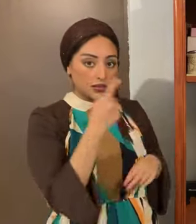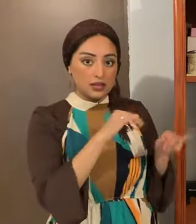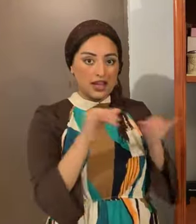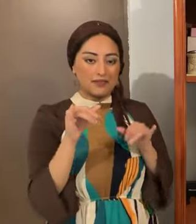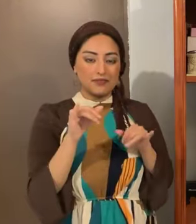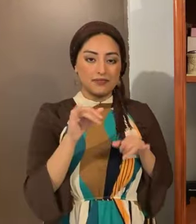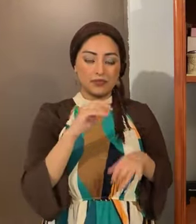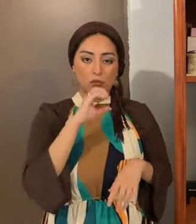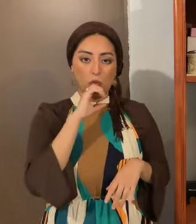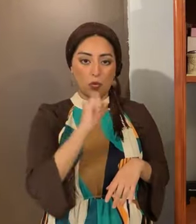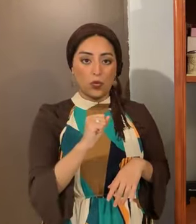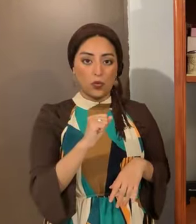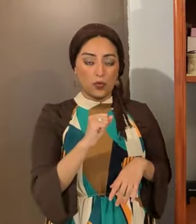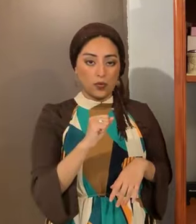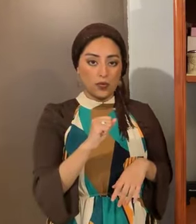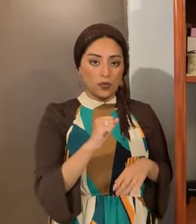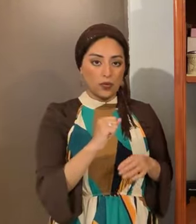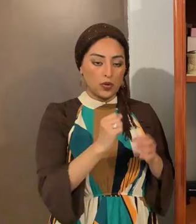antigua